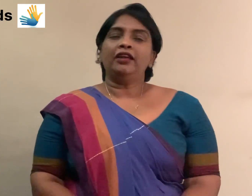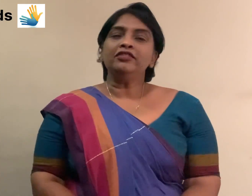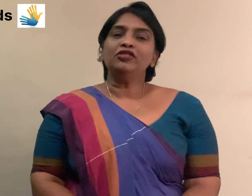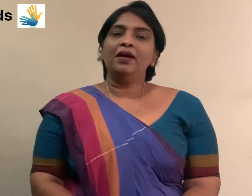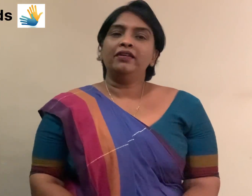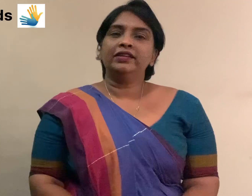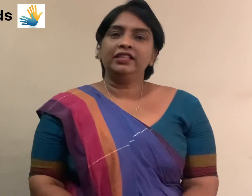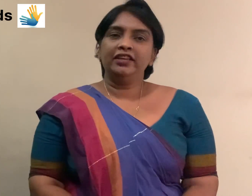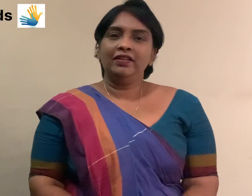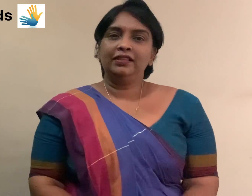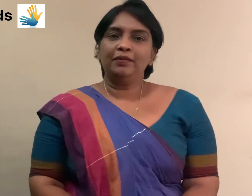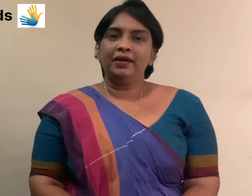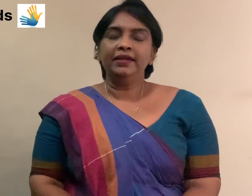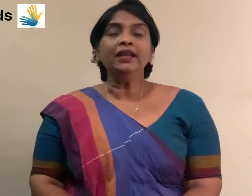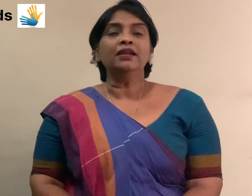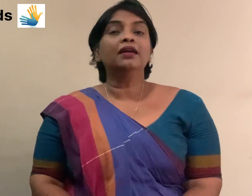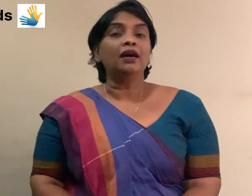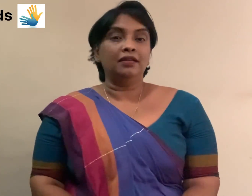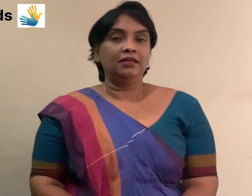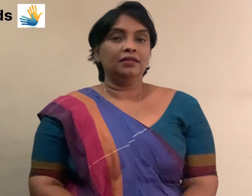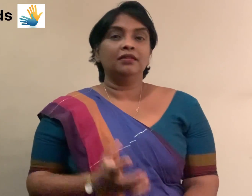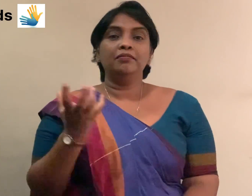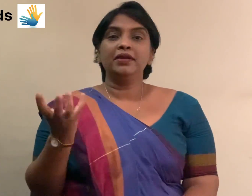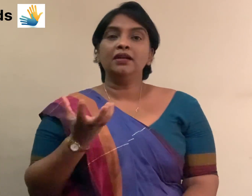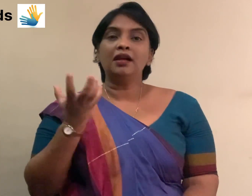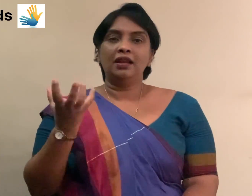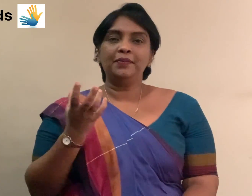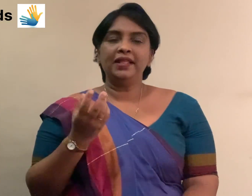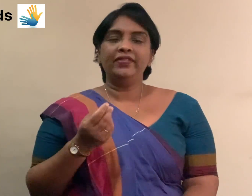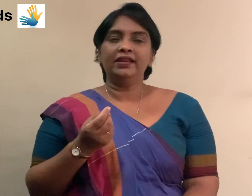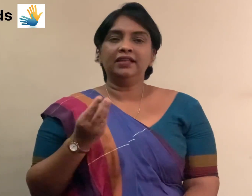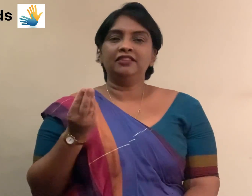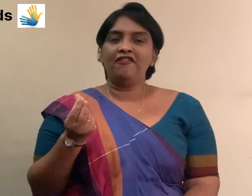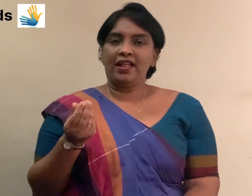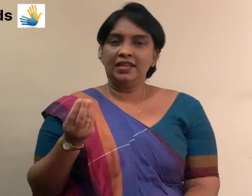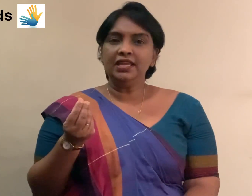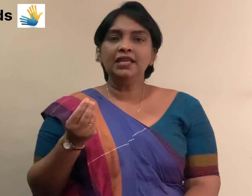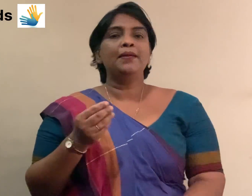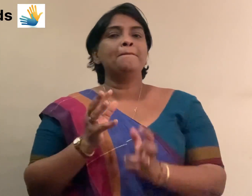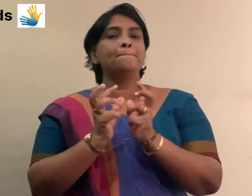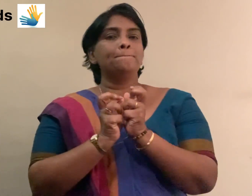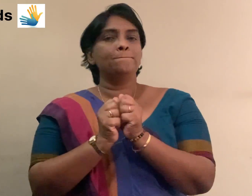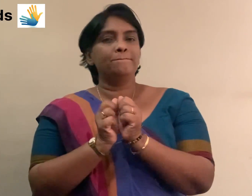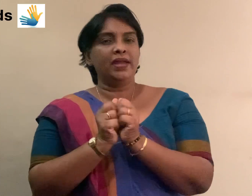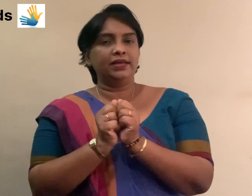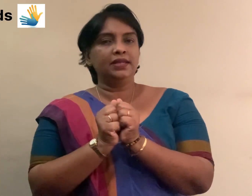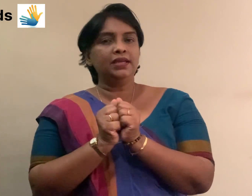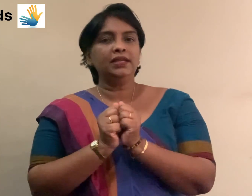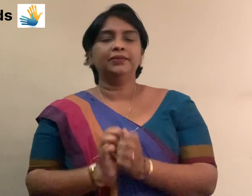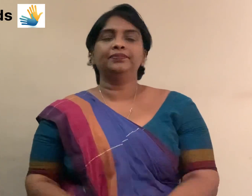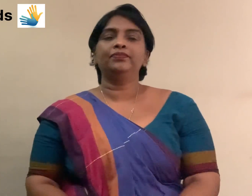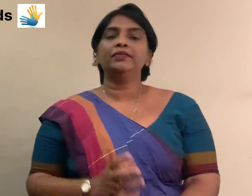තව ස්වභාවික දේවල් තමයි ගල්. මේක ගල්. අපි දැන් දැනගත්ත වැලි, මැටි, මේක